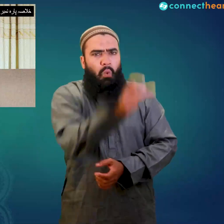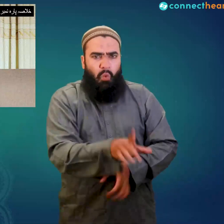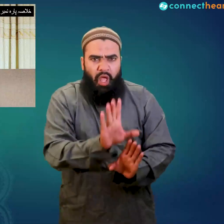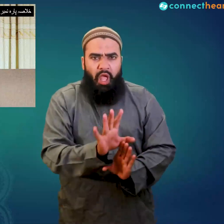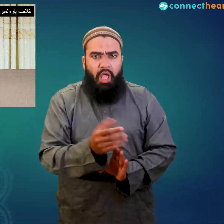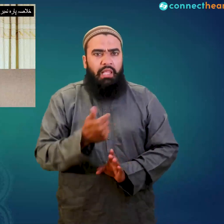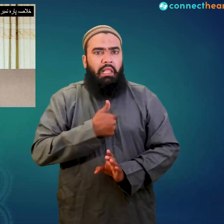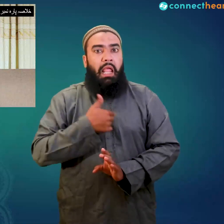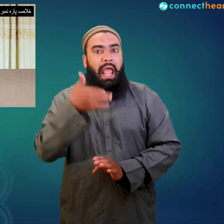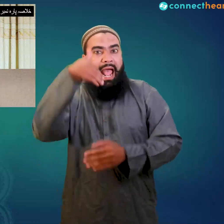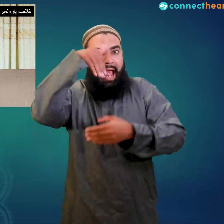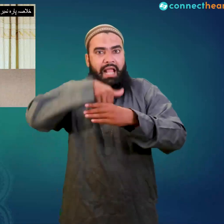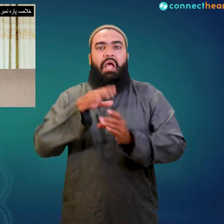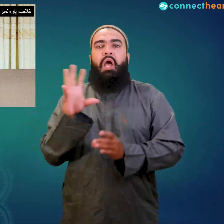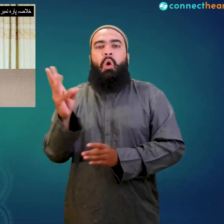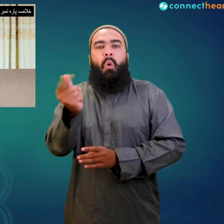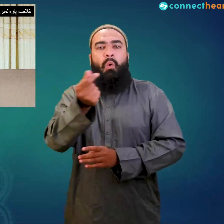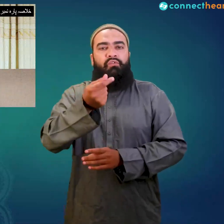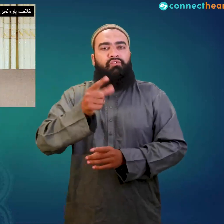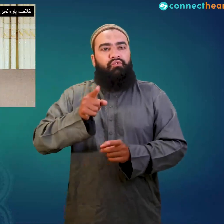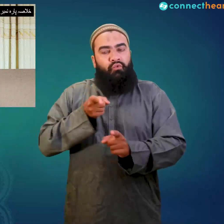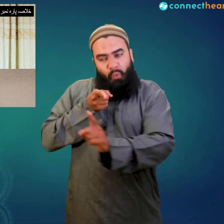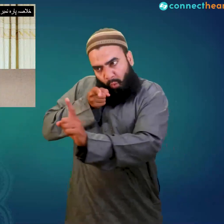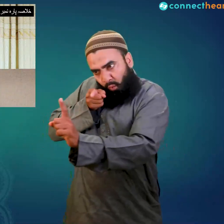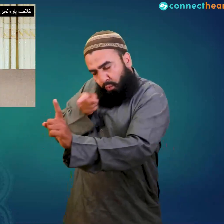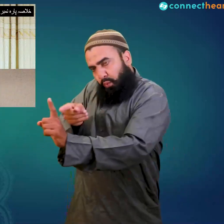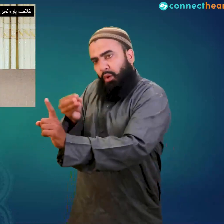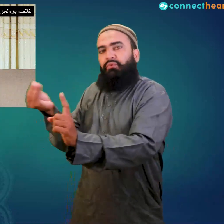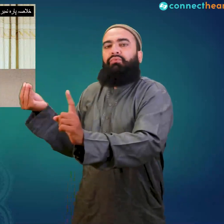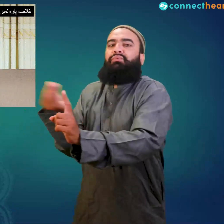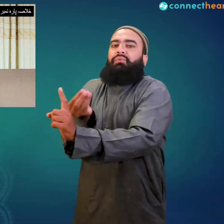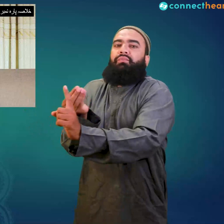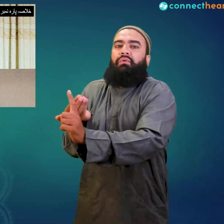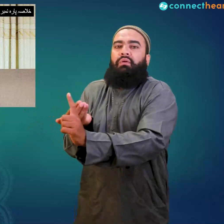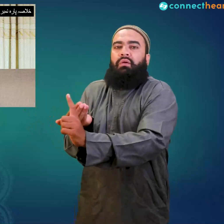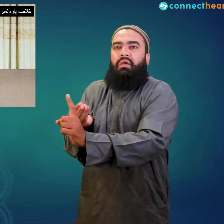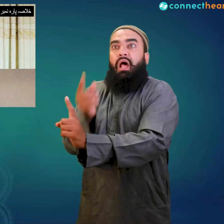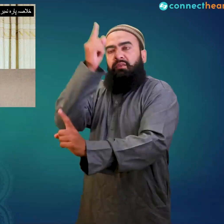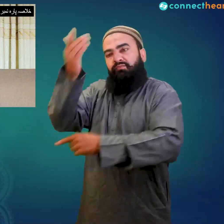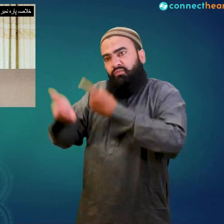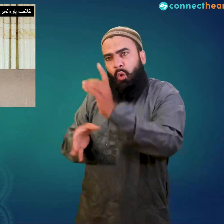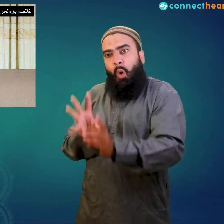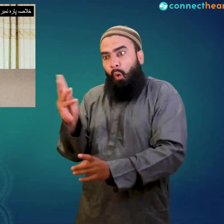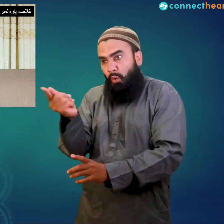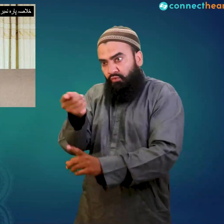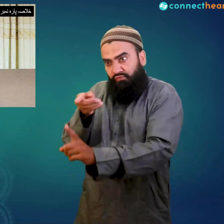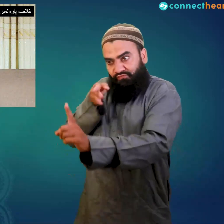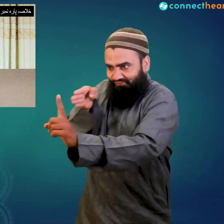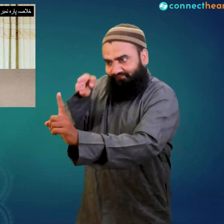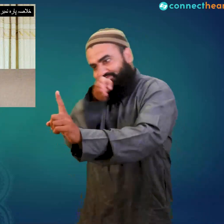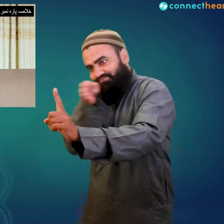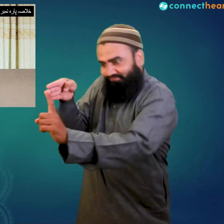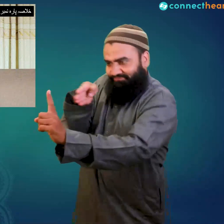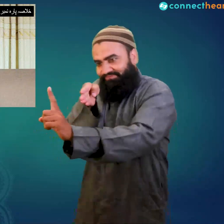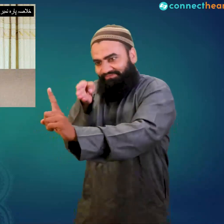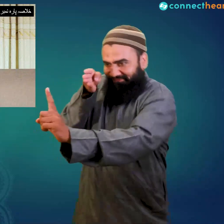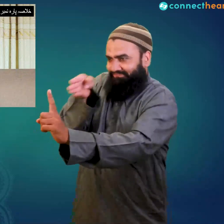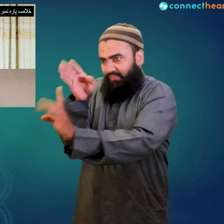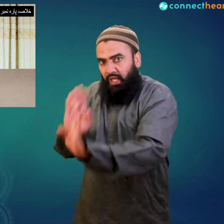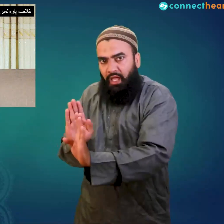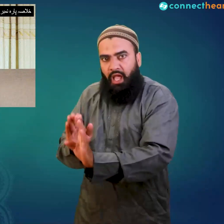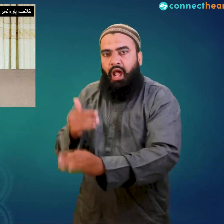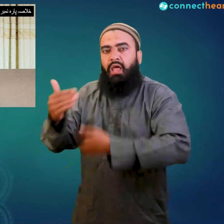اپنی خواہشوں پر چل رہے ہیں، جو کوئی اپنی خواہشوں پر چلے گا وہ گمراہ ہو جائے گا۔ دنیا میں